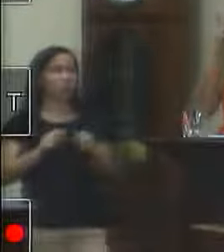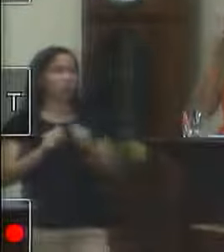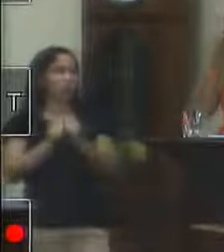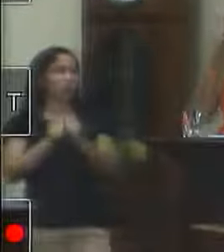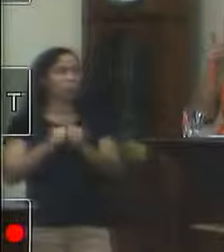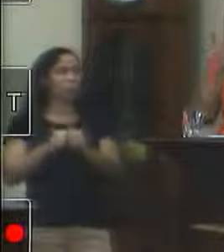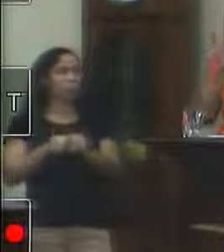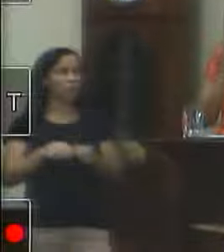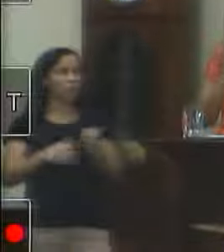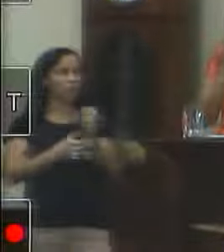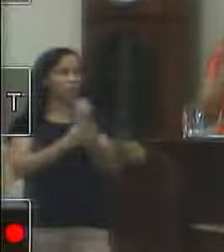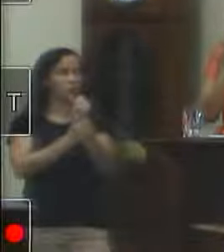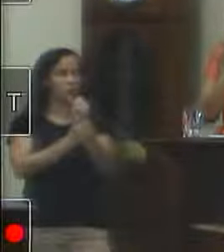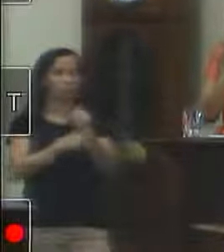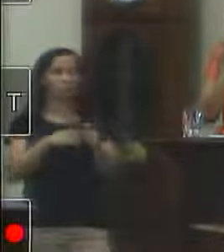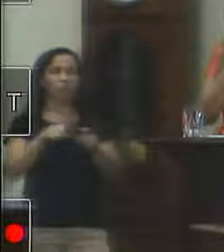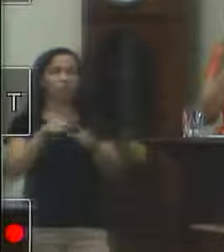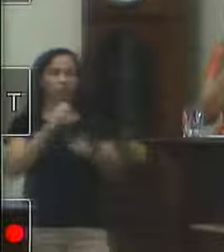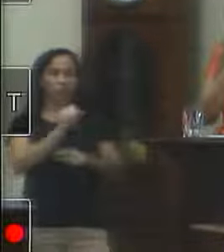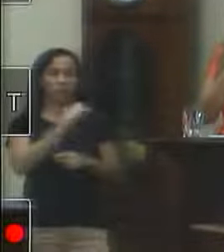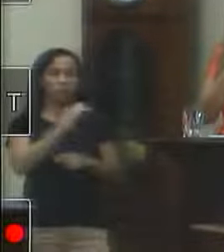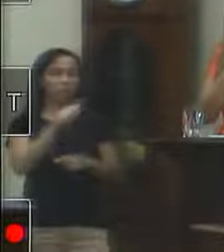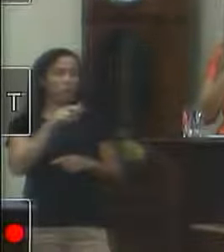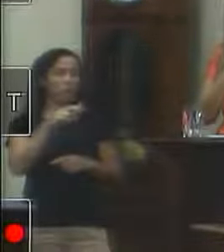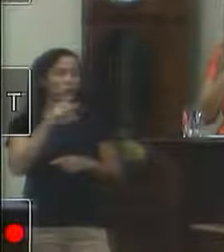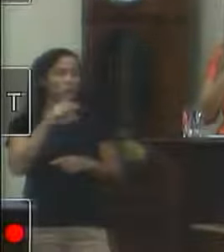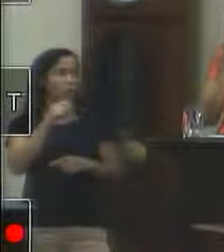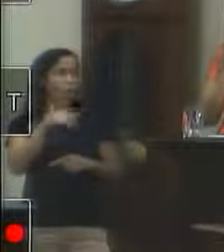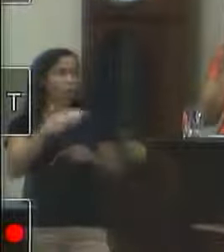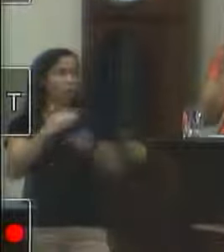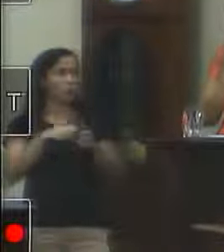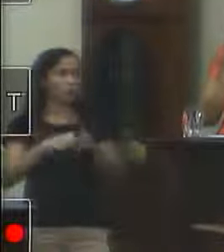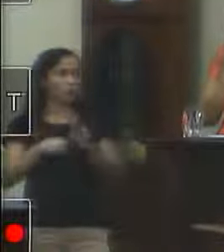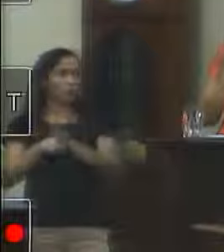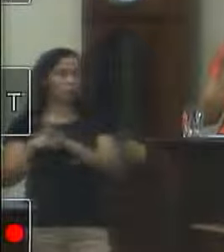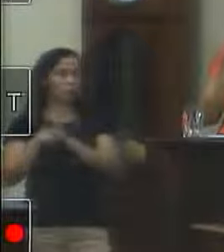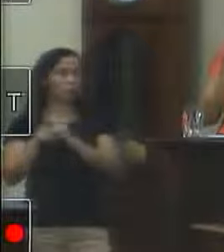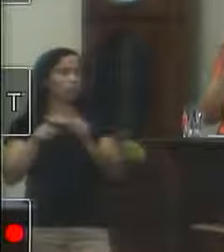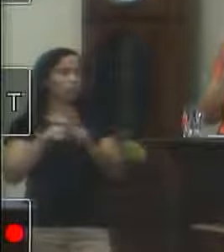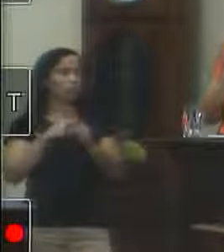fugiu a palavra segurança, junto com a guarda municipal, que abordariam as pessoas